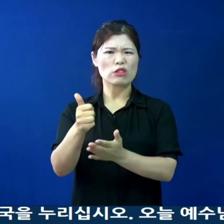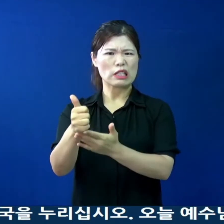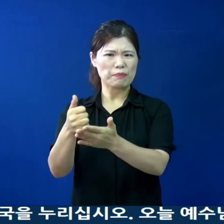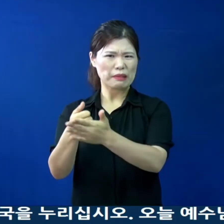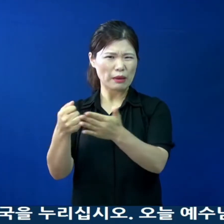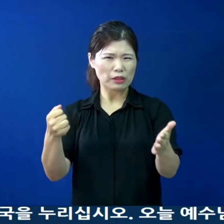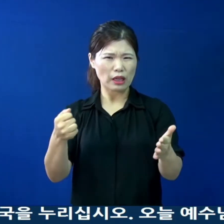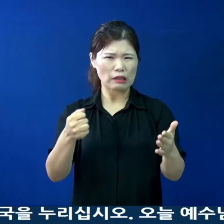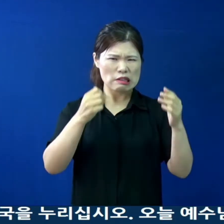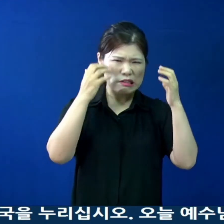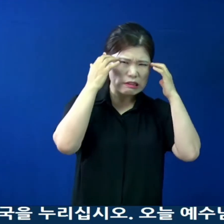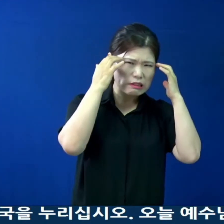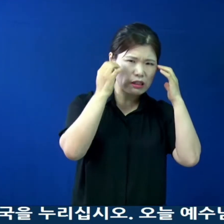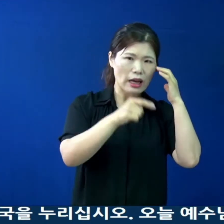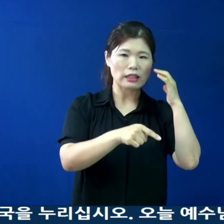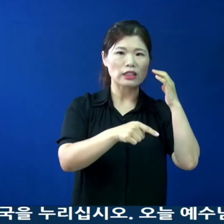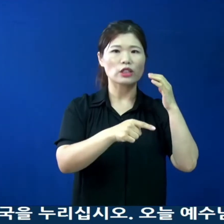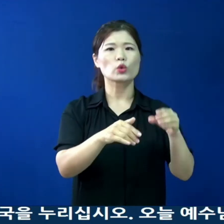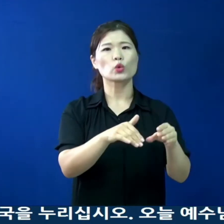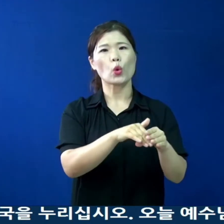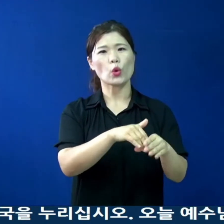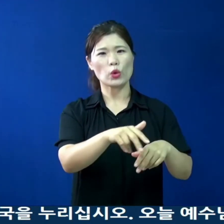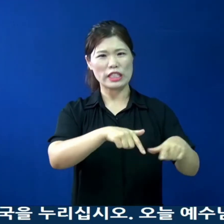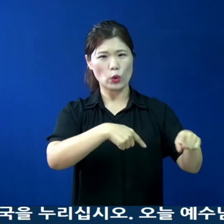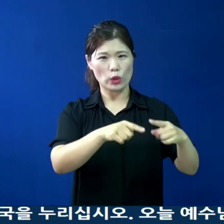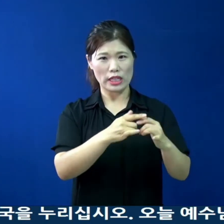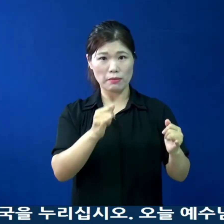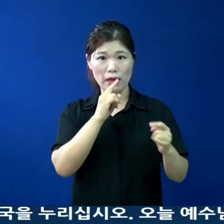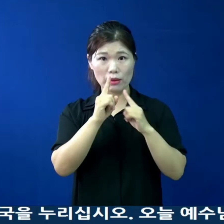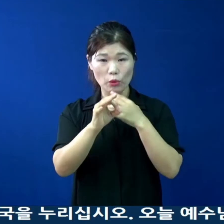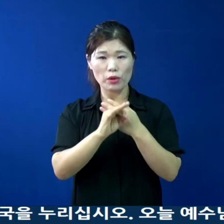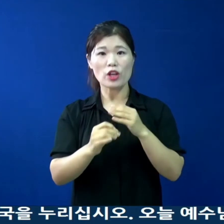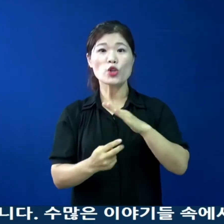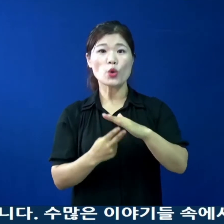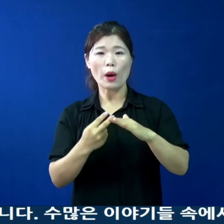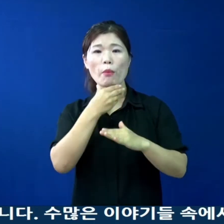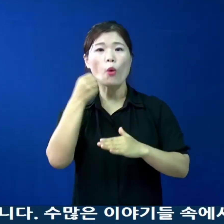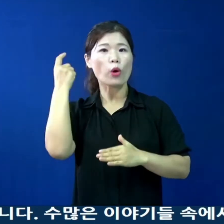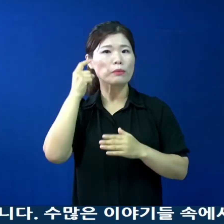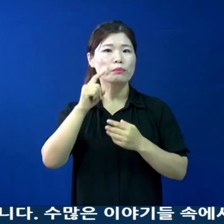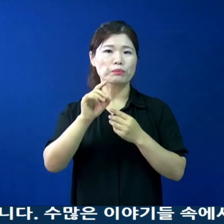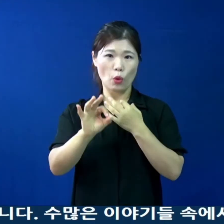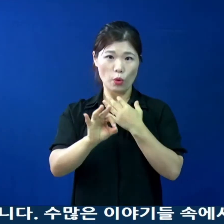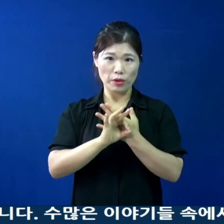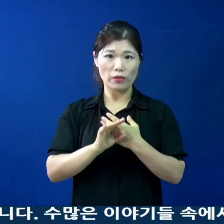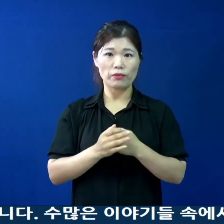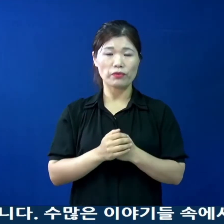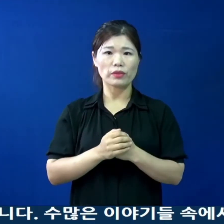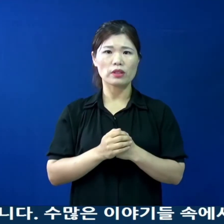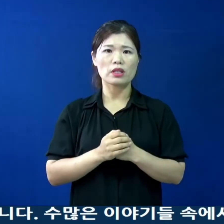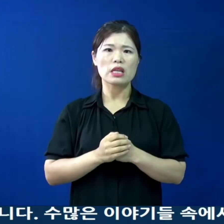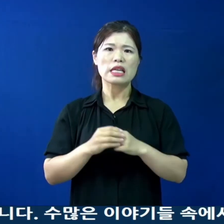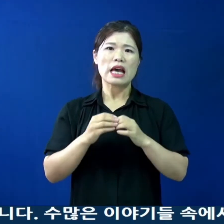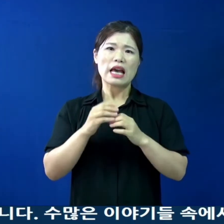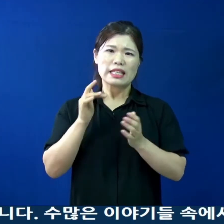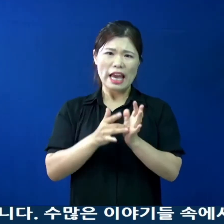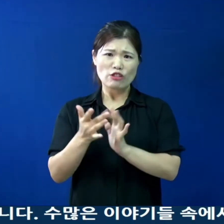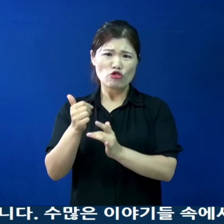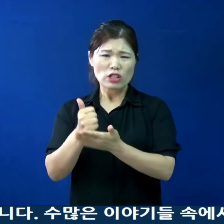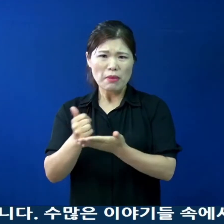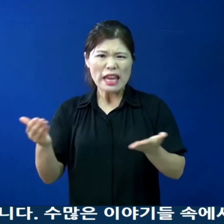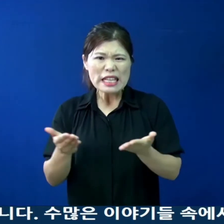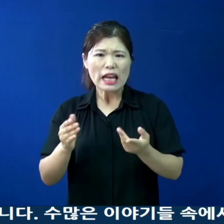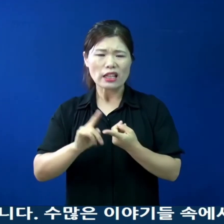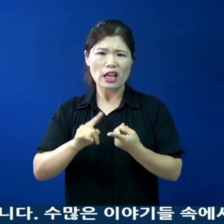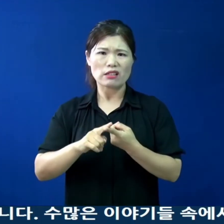지도자들의 모임을 한번 보도록 하겠습니다. 요한복음 11장입니다. 예수님께서 하신 일이 이제 민간에 많이 퍼지게 되고 그를